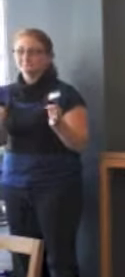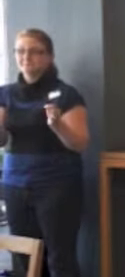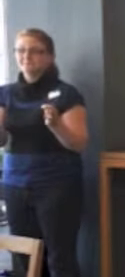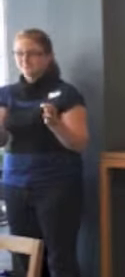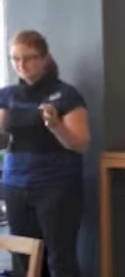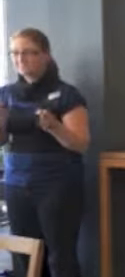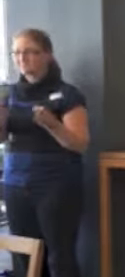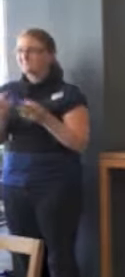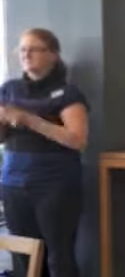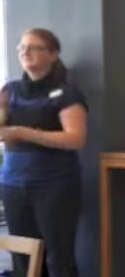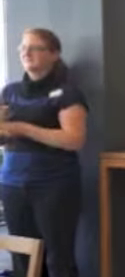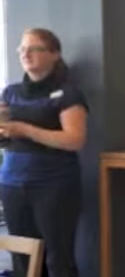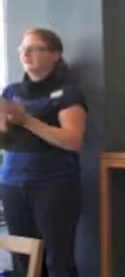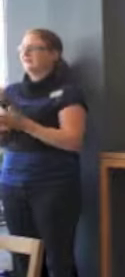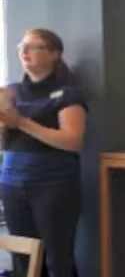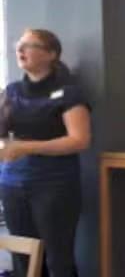ett stort hinder är